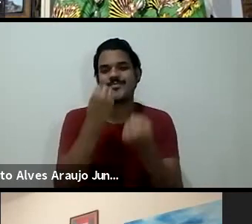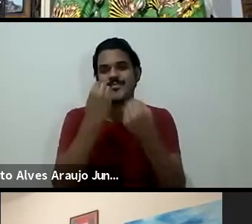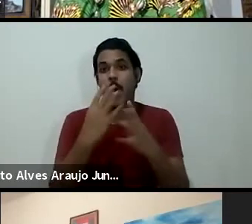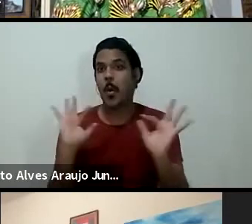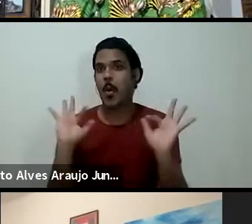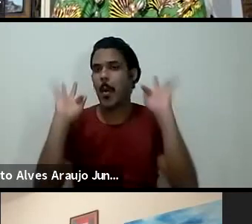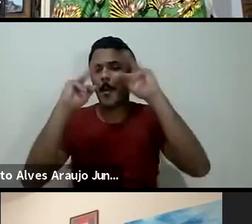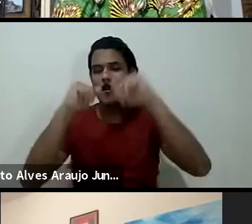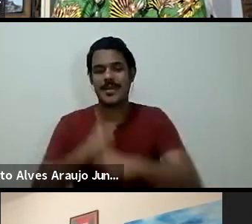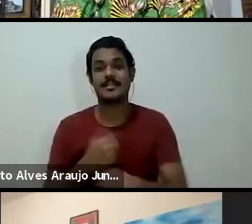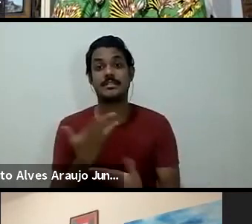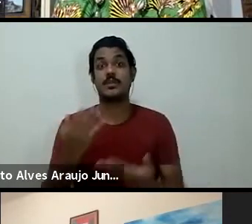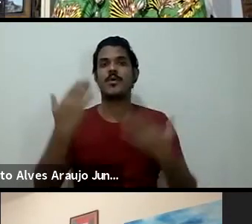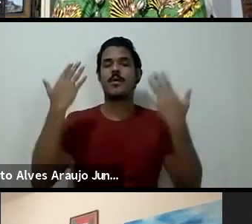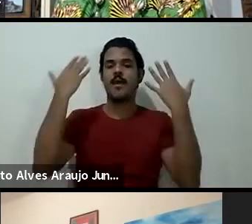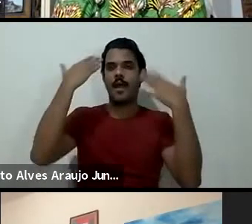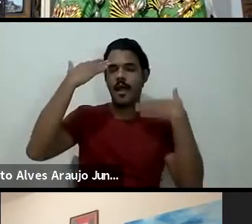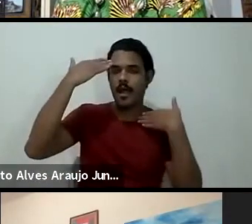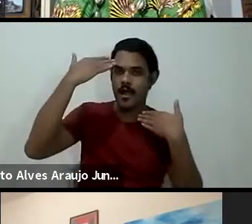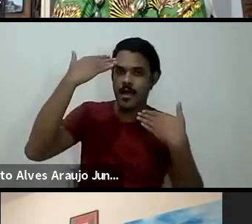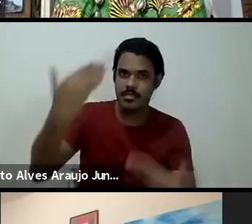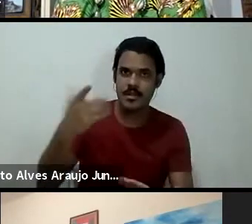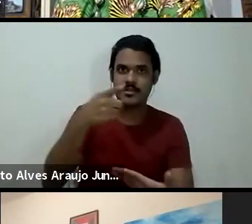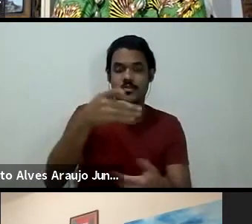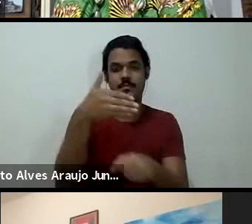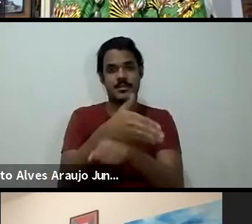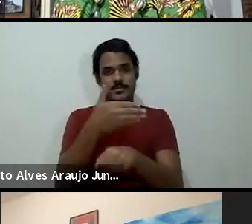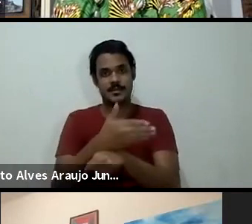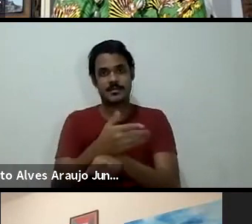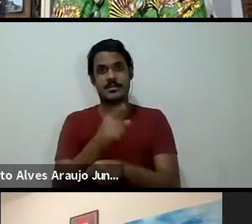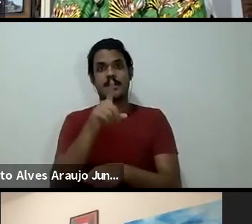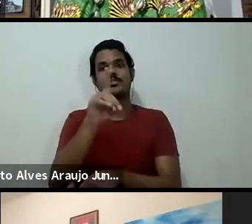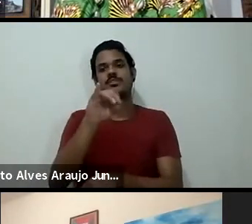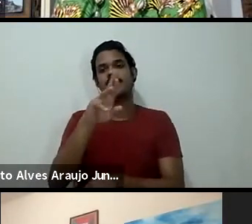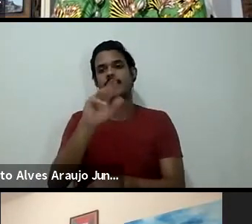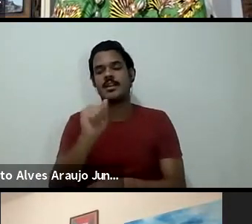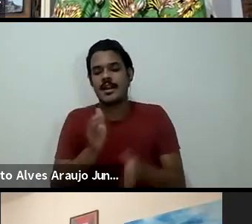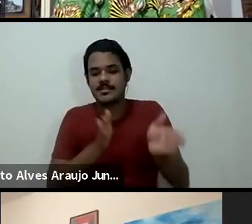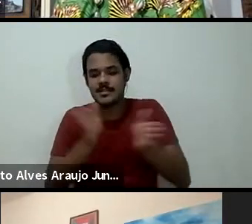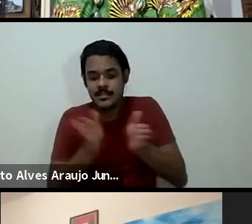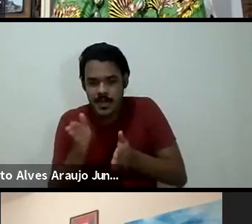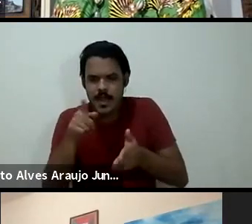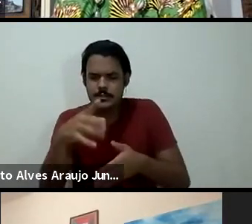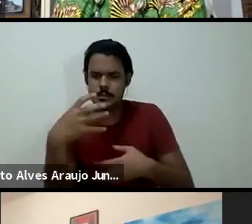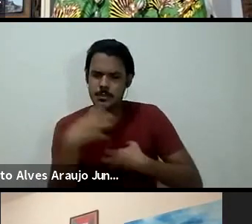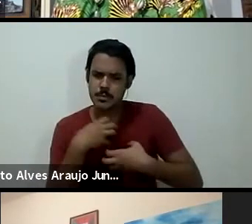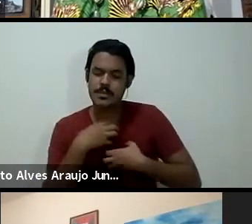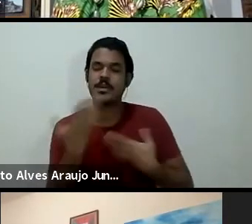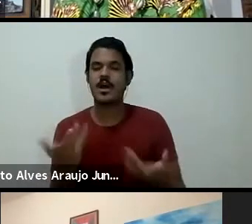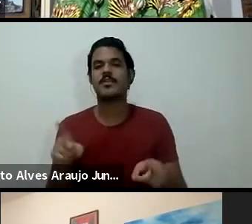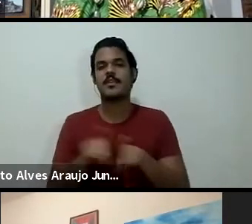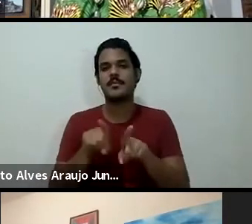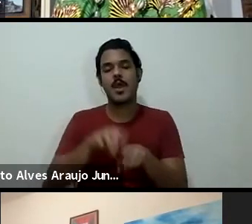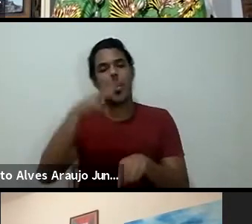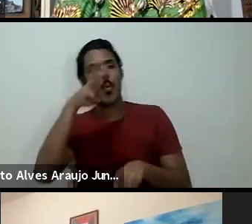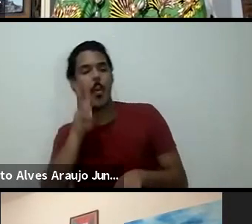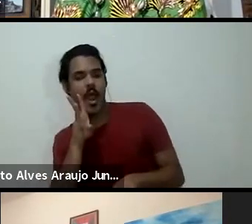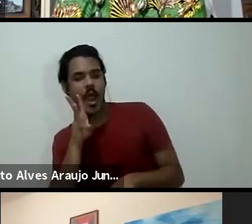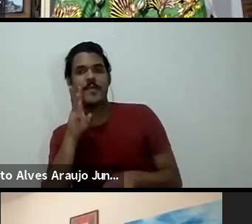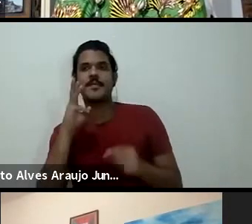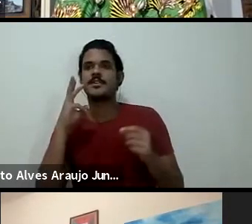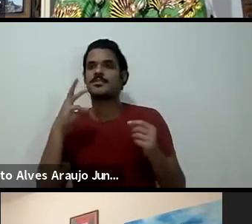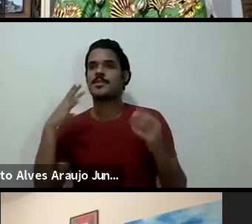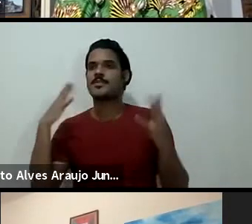compreensão, agradeço, Dira, pela preocupação com a acessibilidade, que foi o que nos permitiu chegar até aqui. Agradeço ao Emerson pela